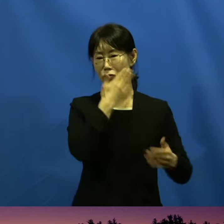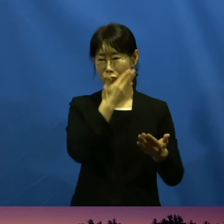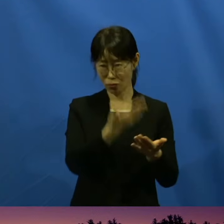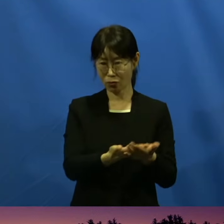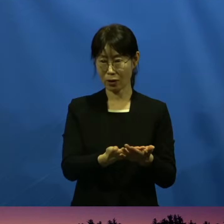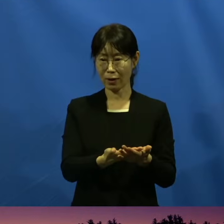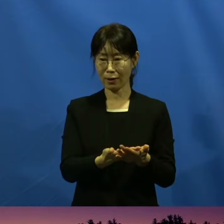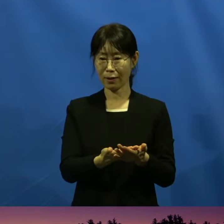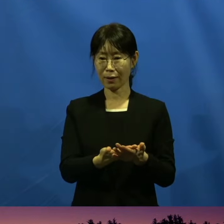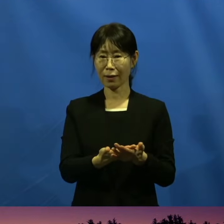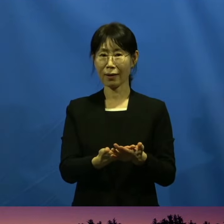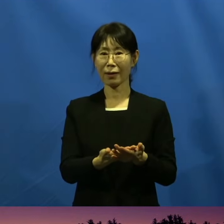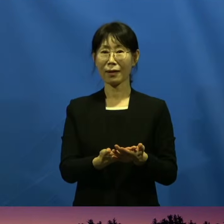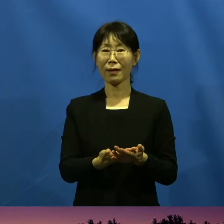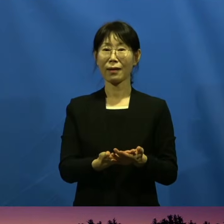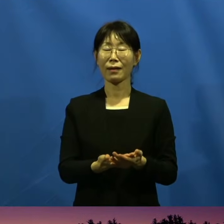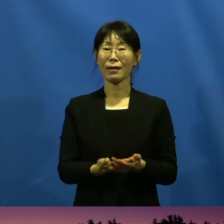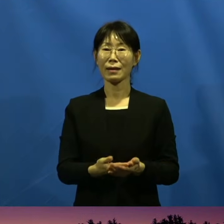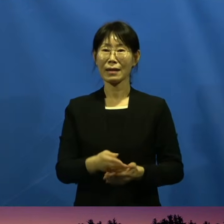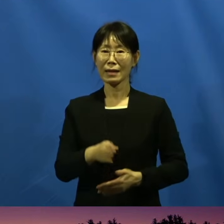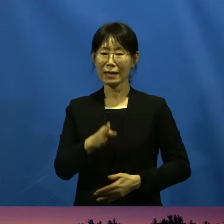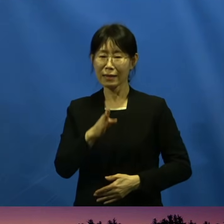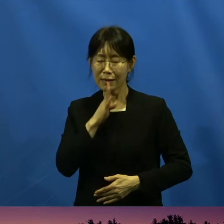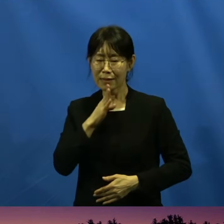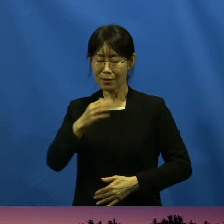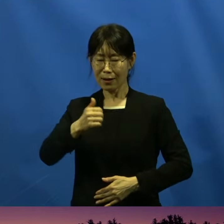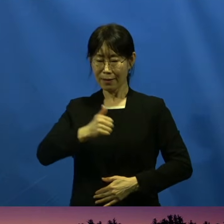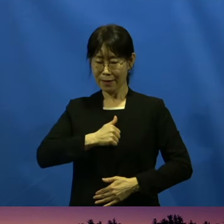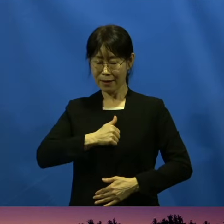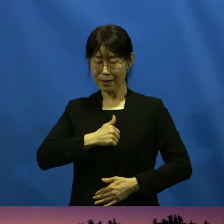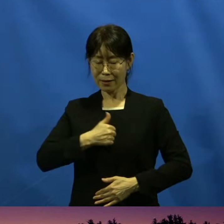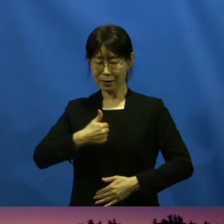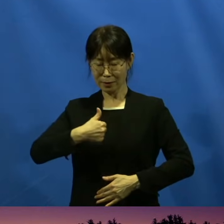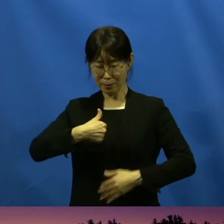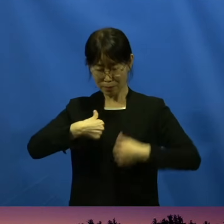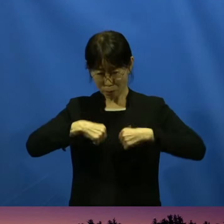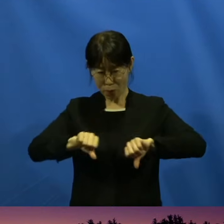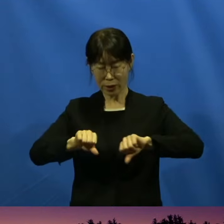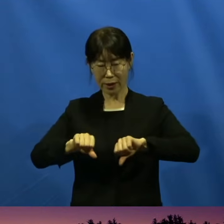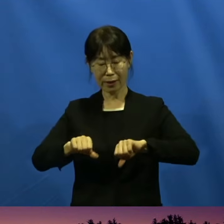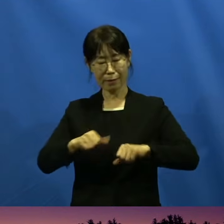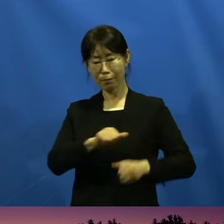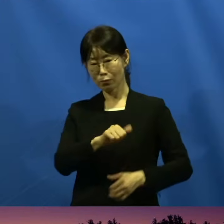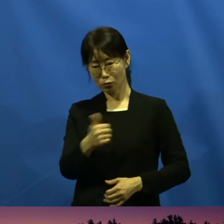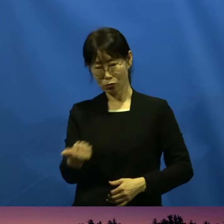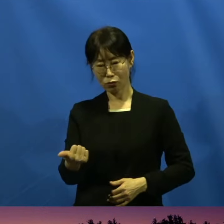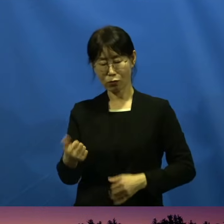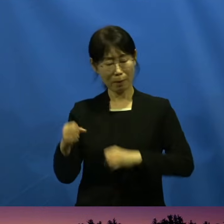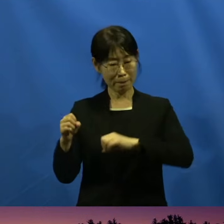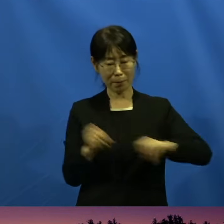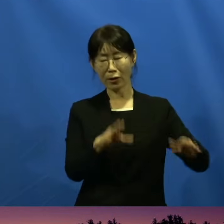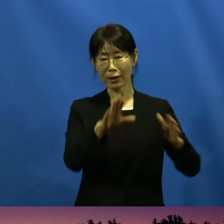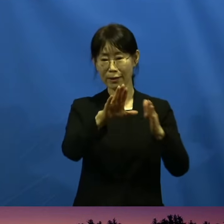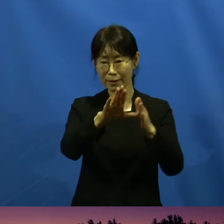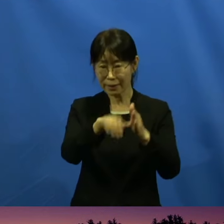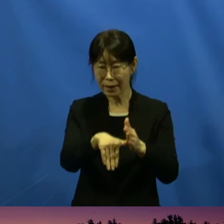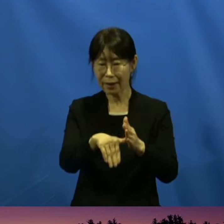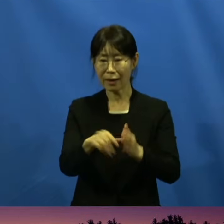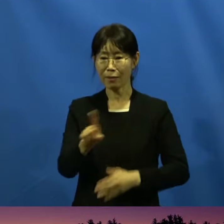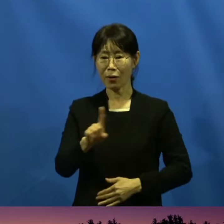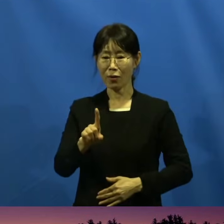안에서. 근데 진정한 애고가 죽을 때, 여러분, 언제나 우리를 불행하고 고통으로 몰아넣는 것은